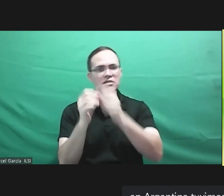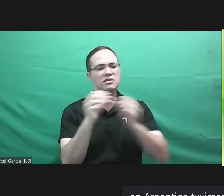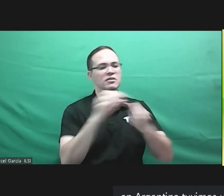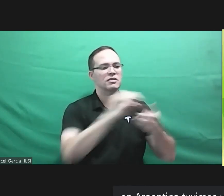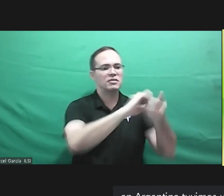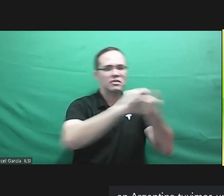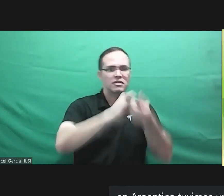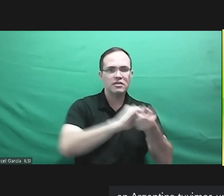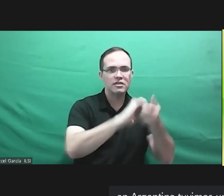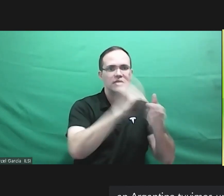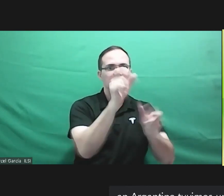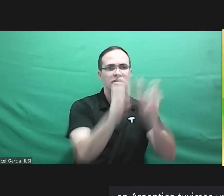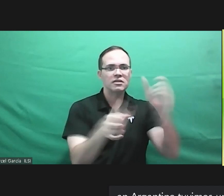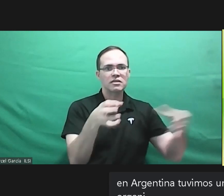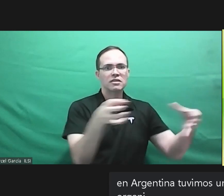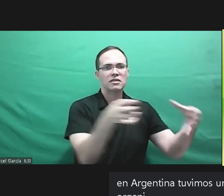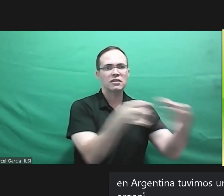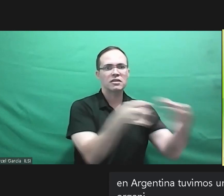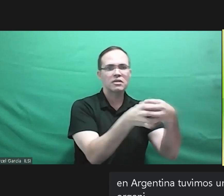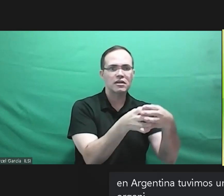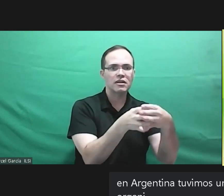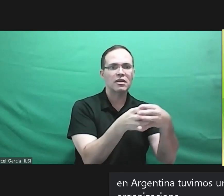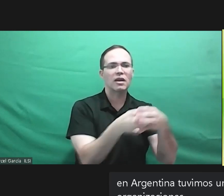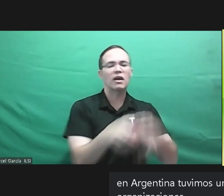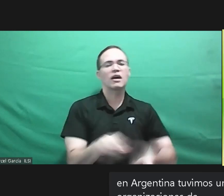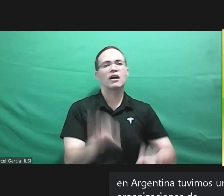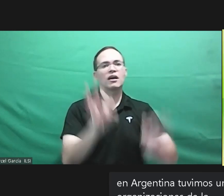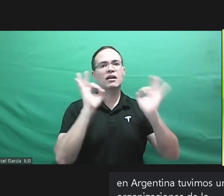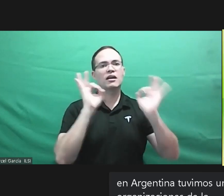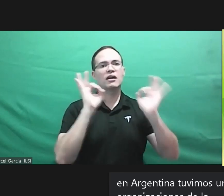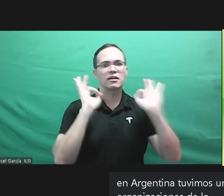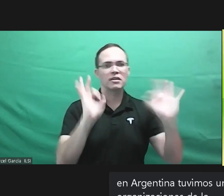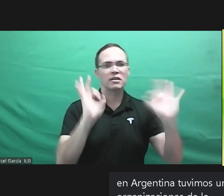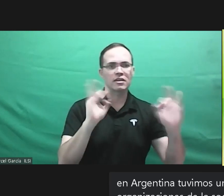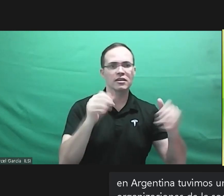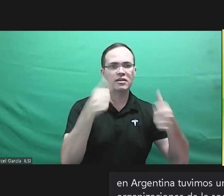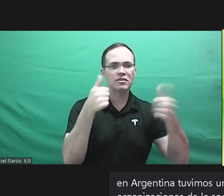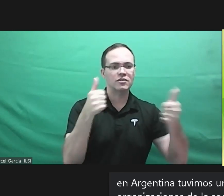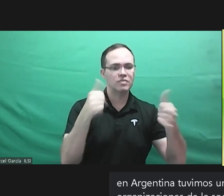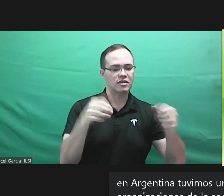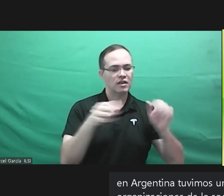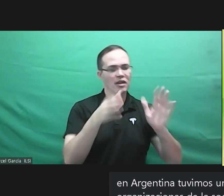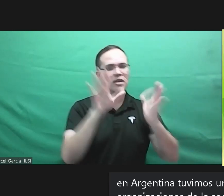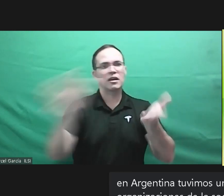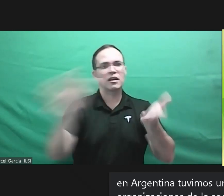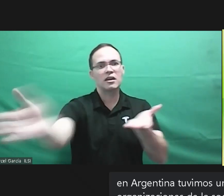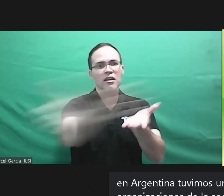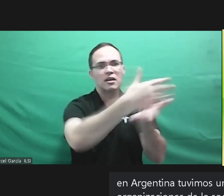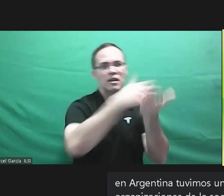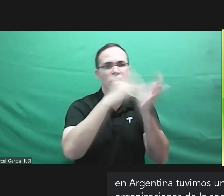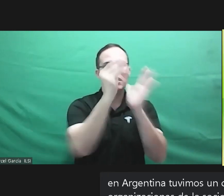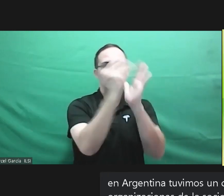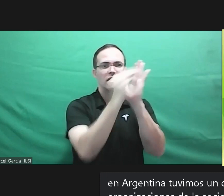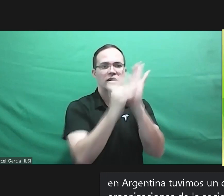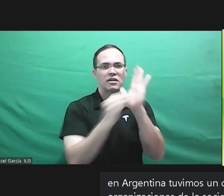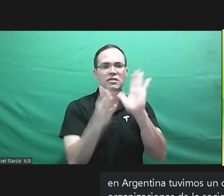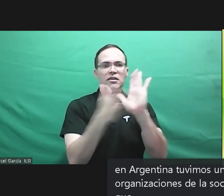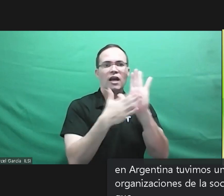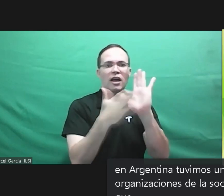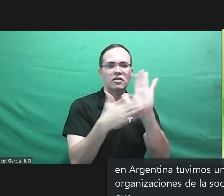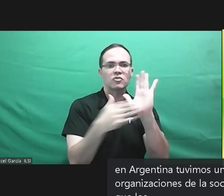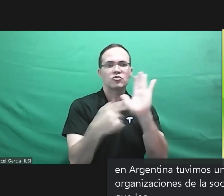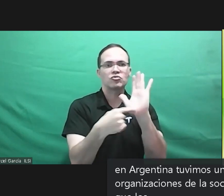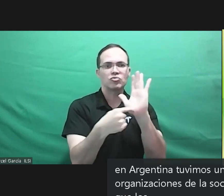que digamos, se notaron a partir de su trabajo de incidencia que los datos que se producían para escuelas especiales eran mucho menores que los que se producían para